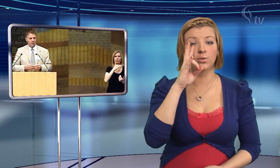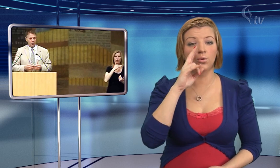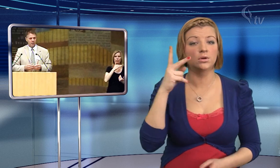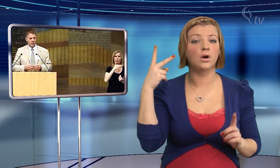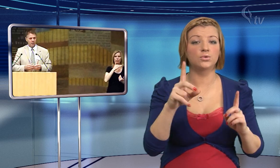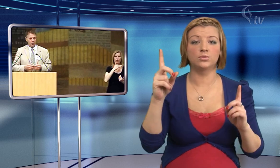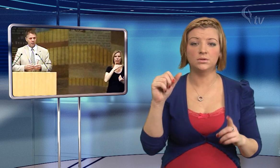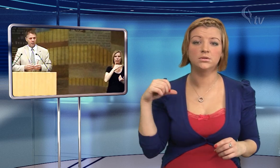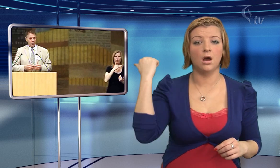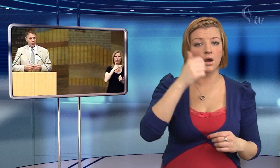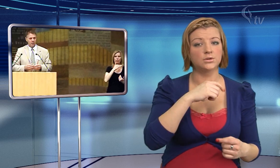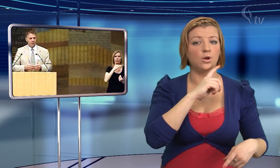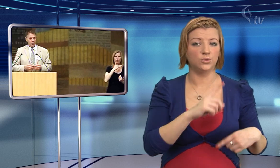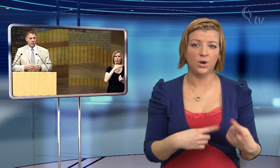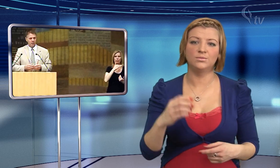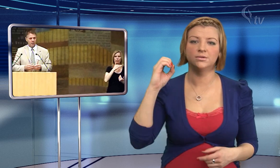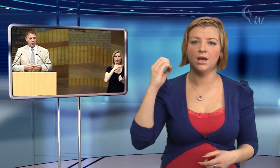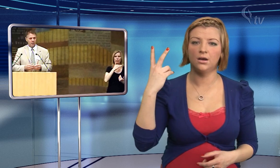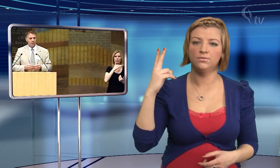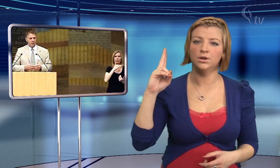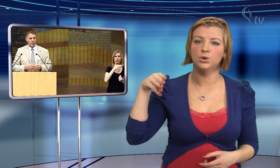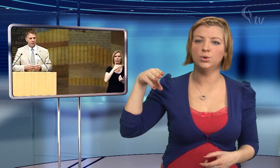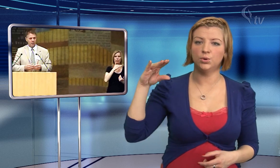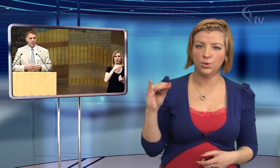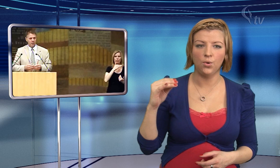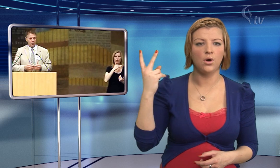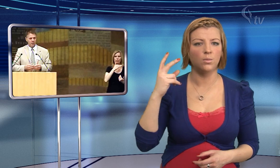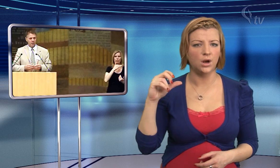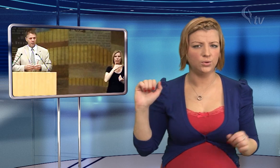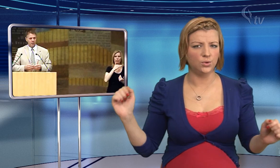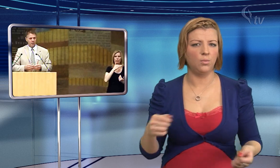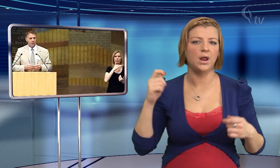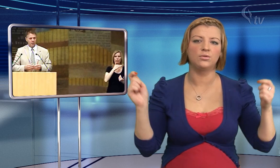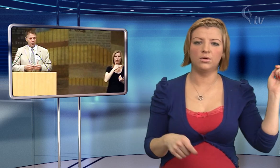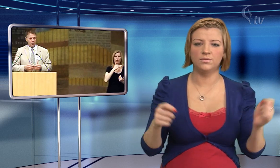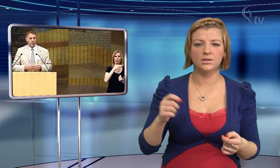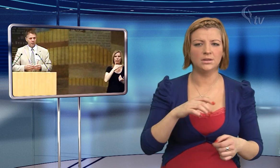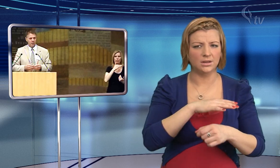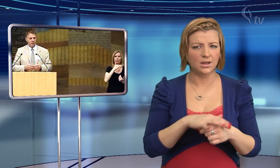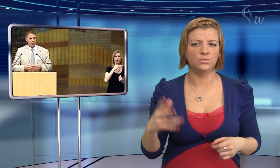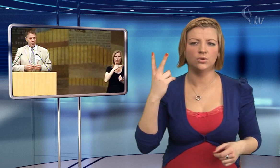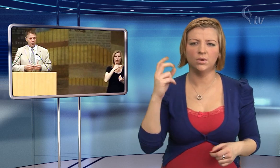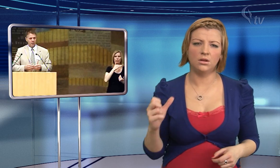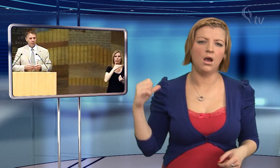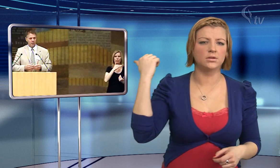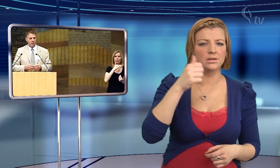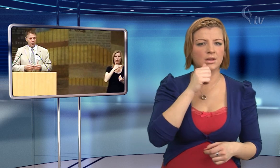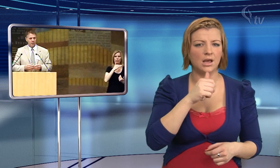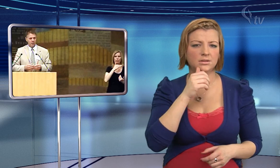Kolmandal juunil toimus EVK Töö 20. juubeli konverents. Täitus 20 aastat Eesti viipekeeletõlkide